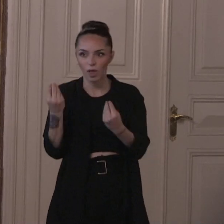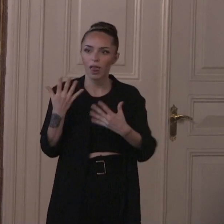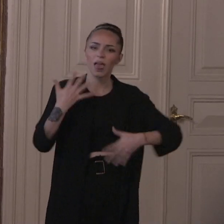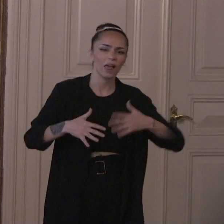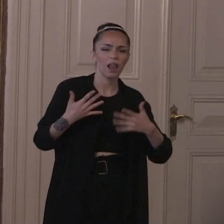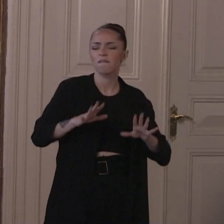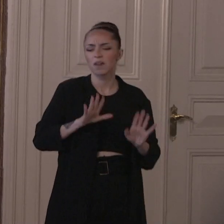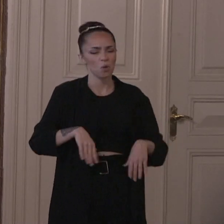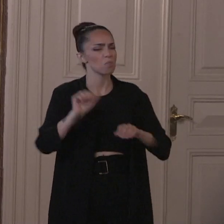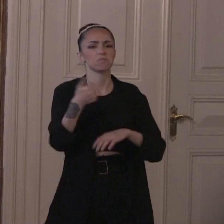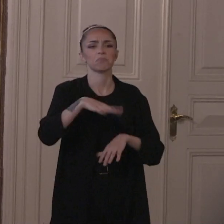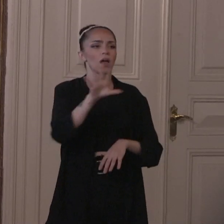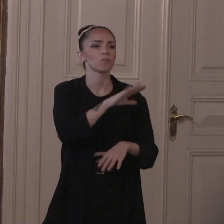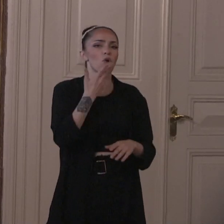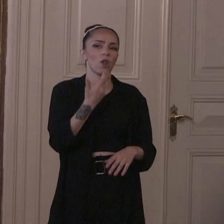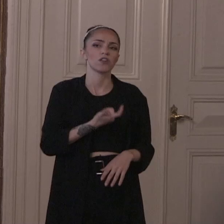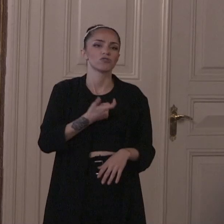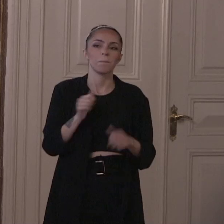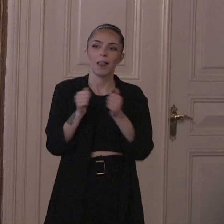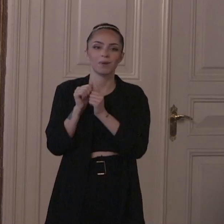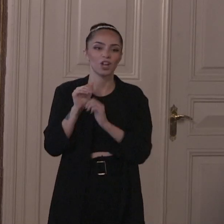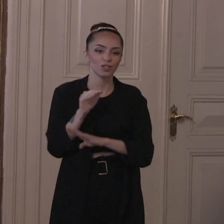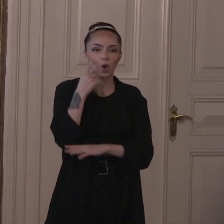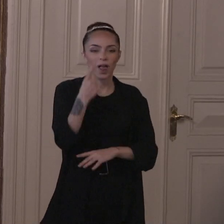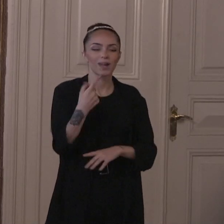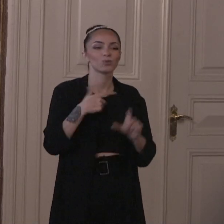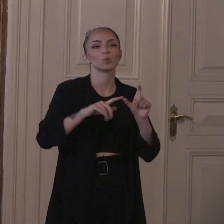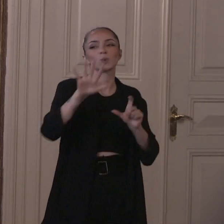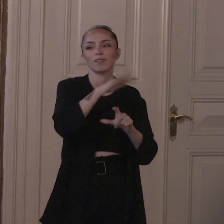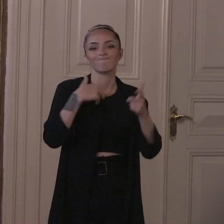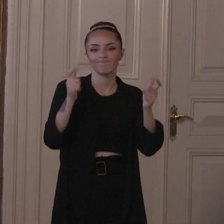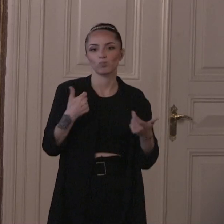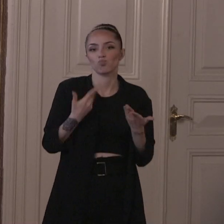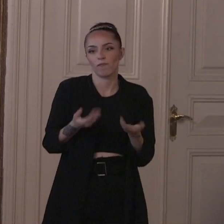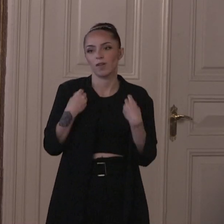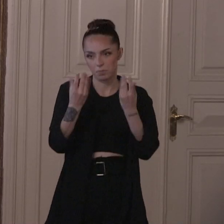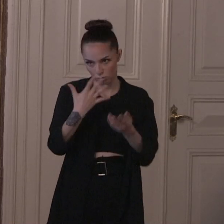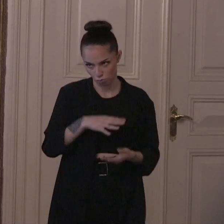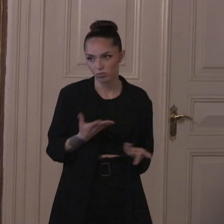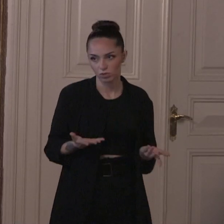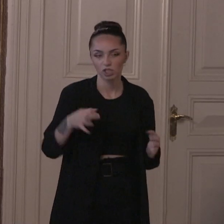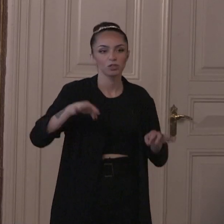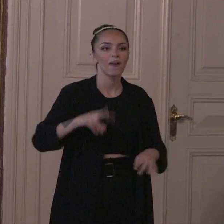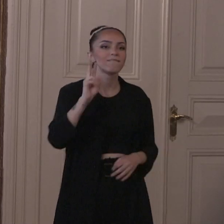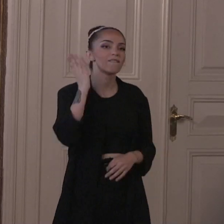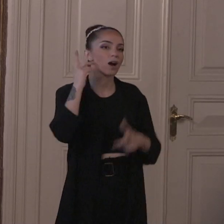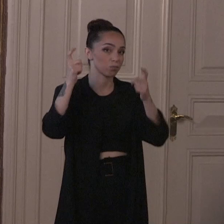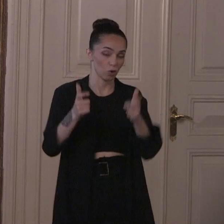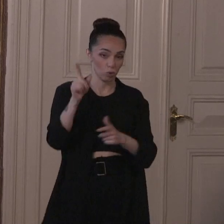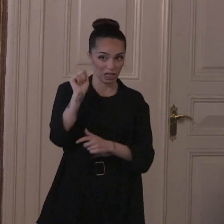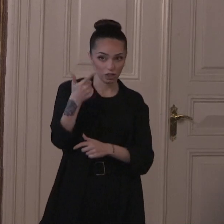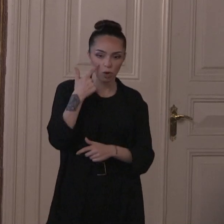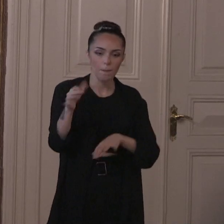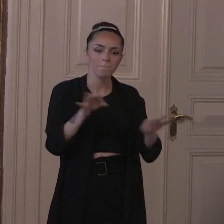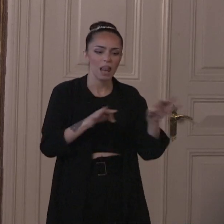öğrencilerin beraber yaşayabileceği bir sosyal ortamı zorla planlıyoruz. Ve şu anda Vefa Yerleşkesi'nin